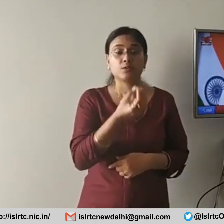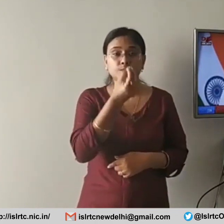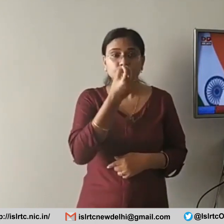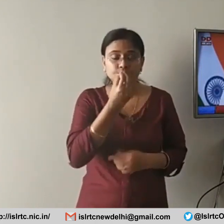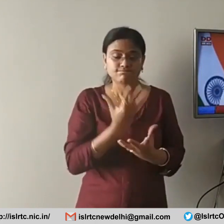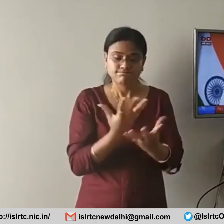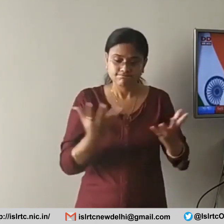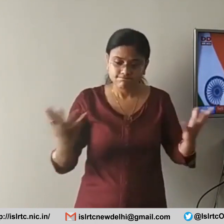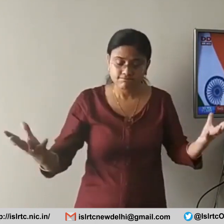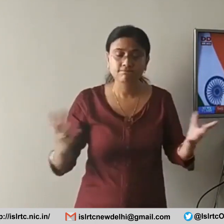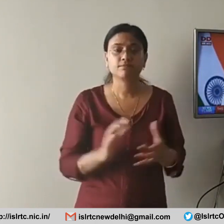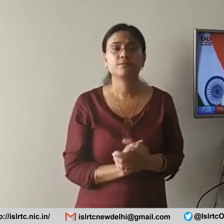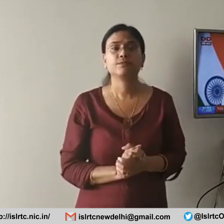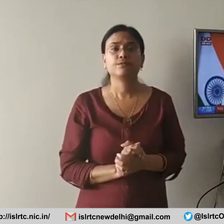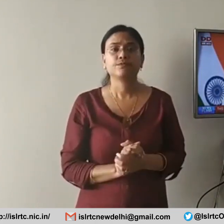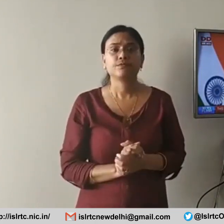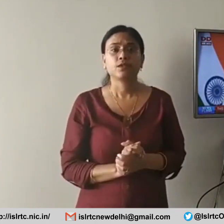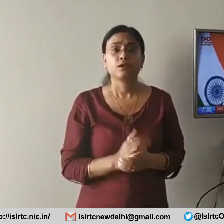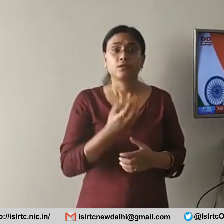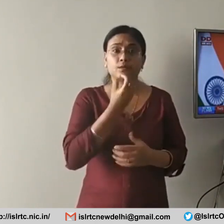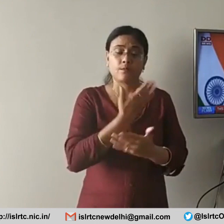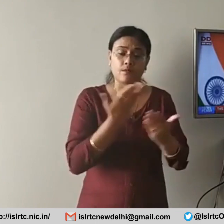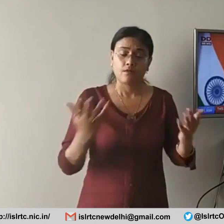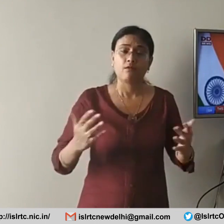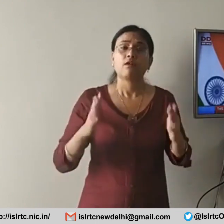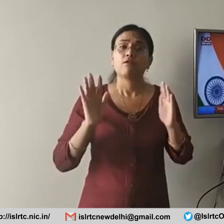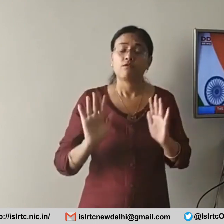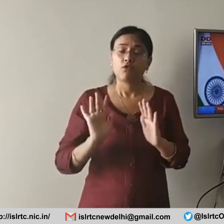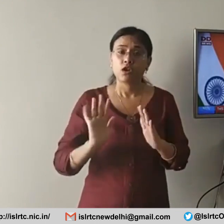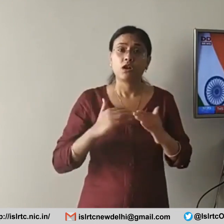तक पर्याप्त भंडार है।